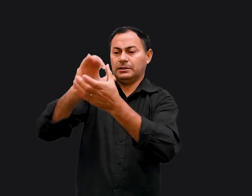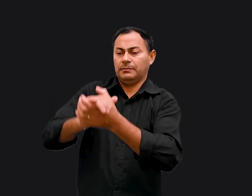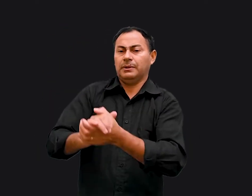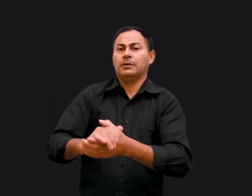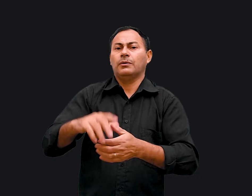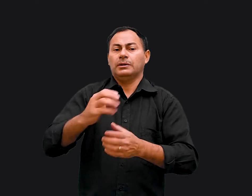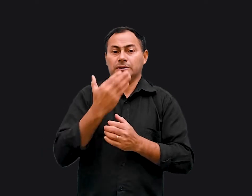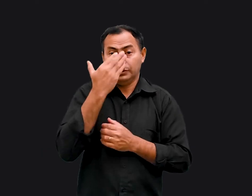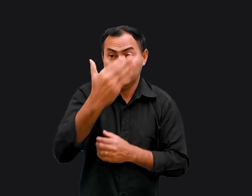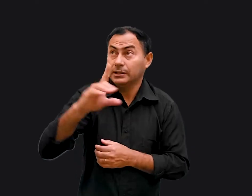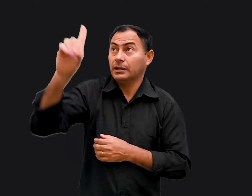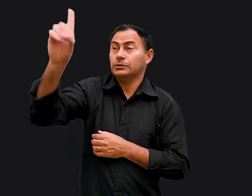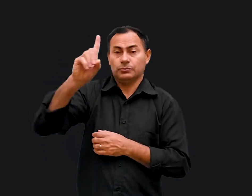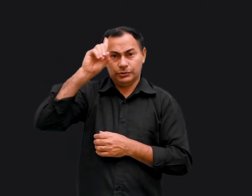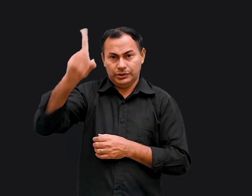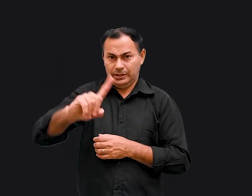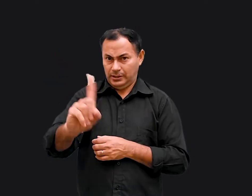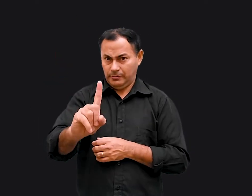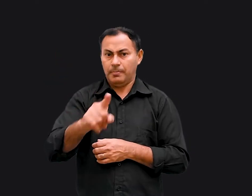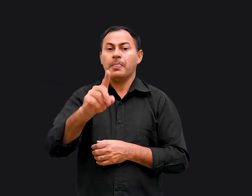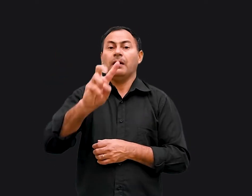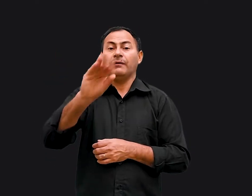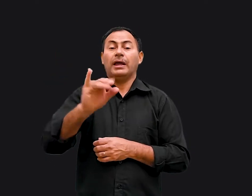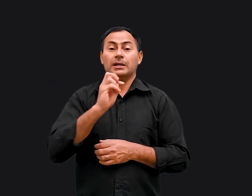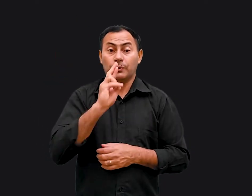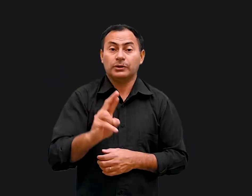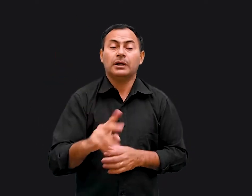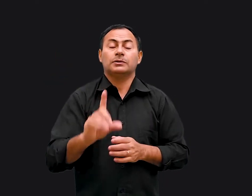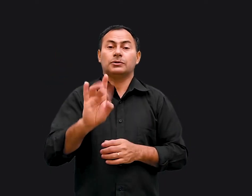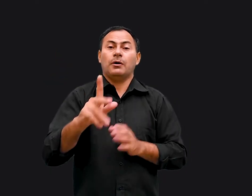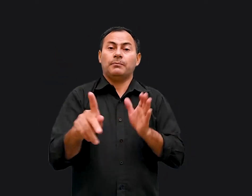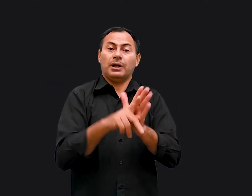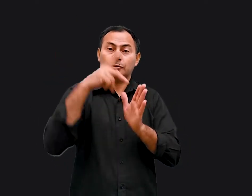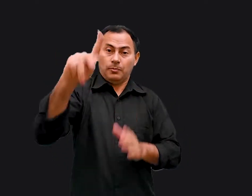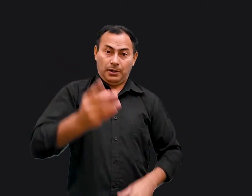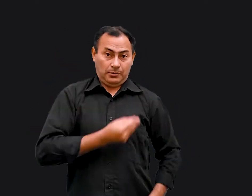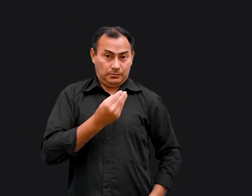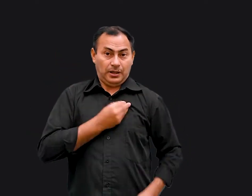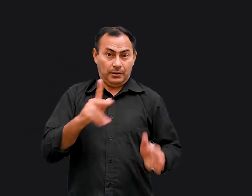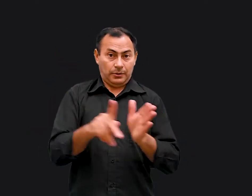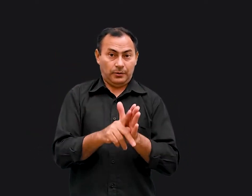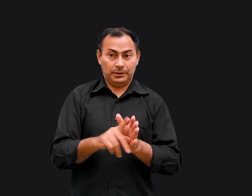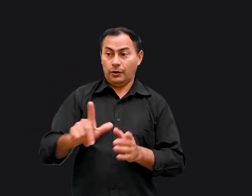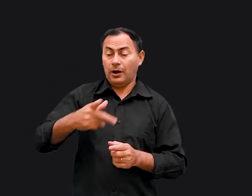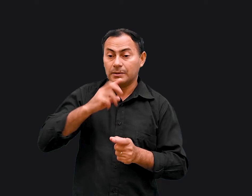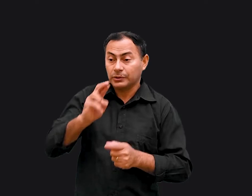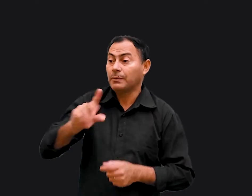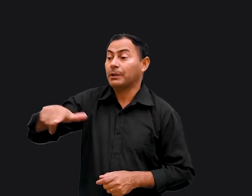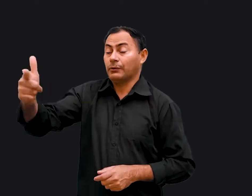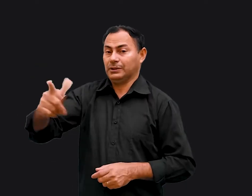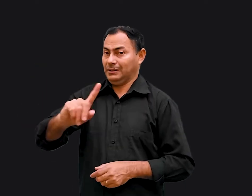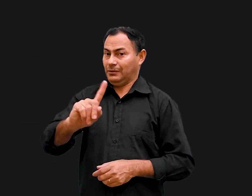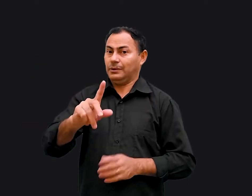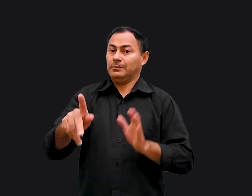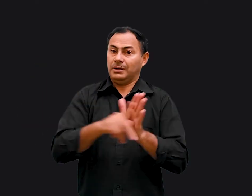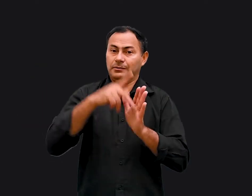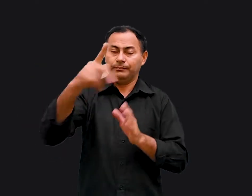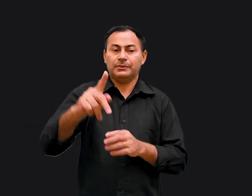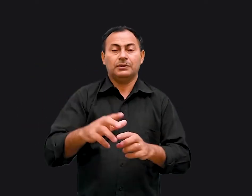ficar diante de Deus um dia. Você vai responder apenas por si próprio. Essa é a pessoa pela qual